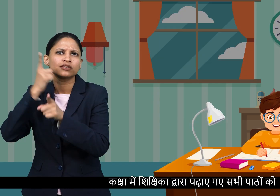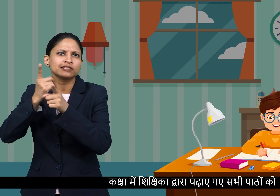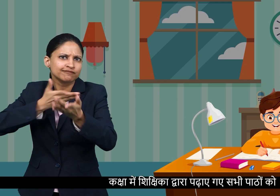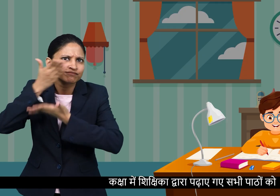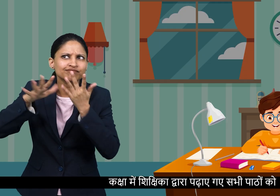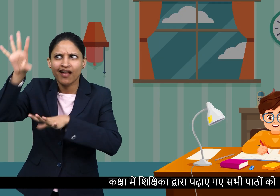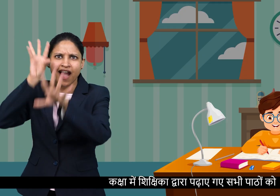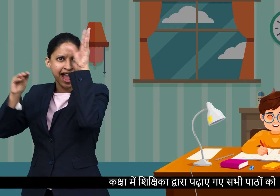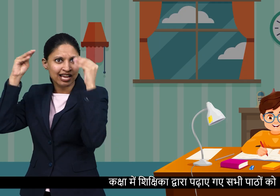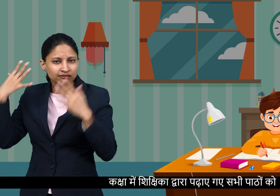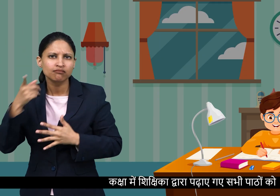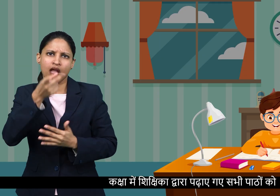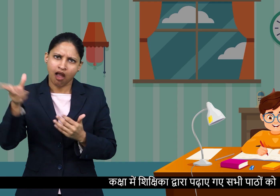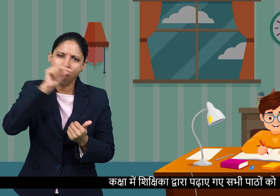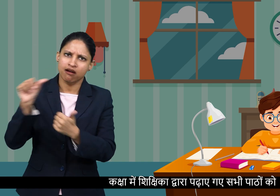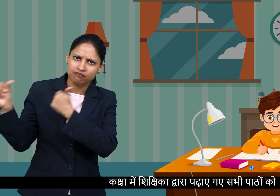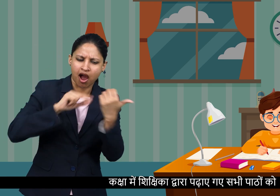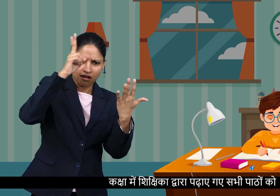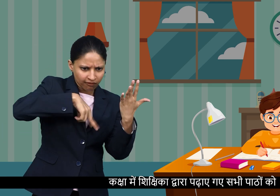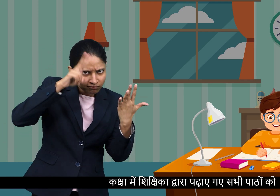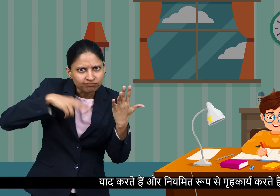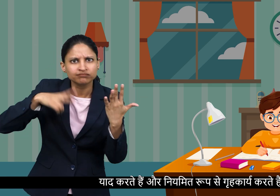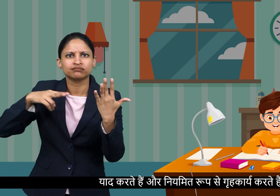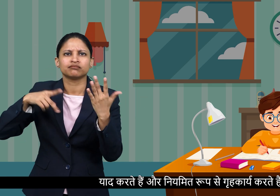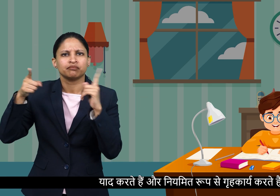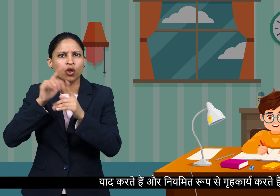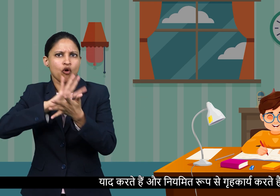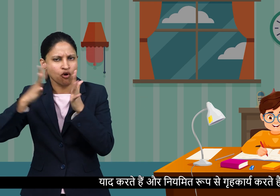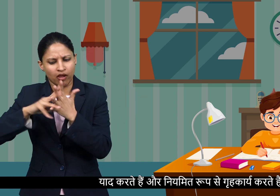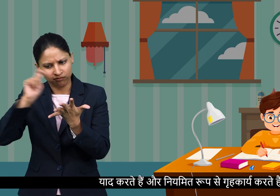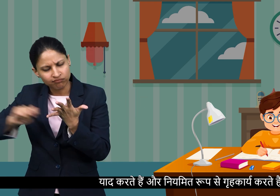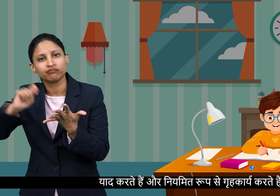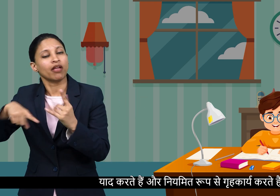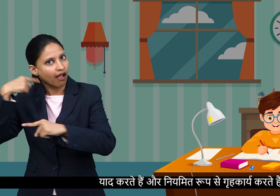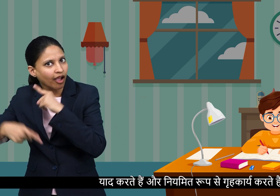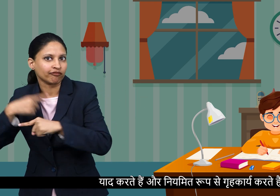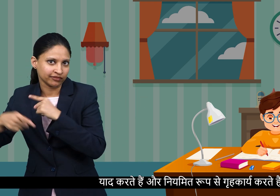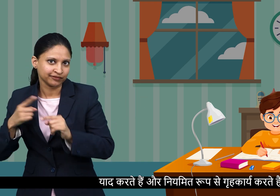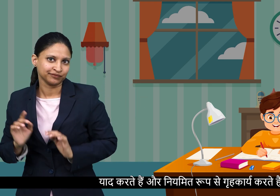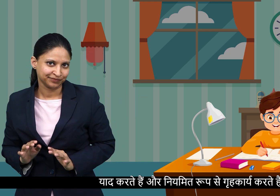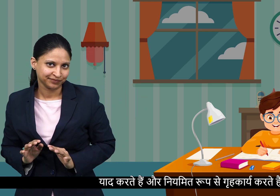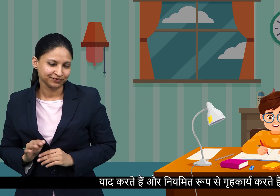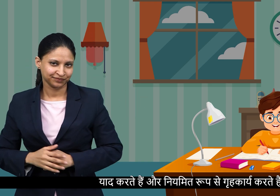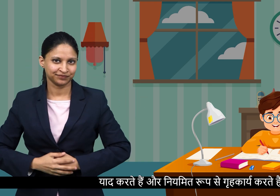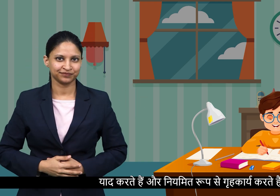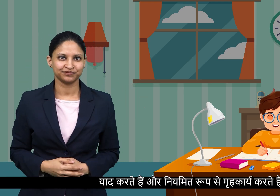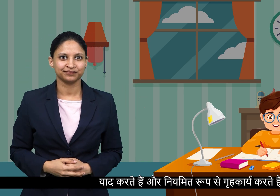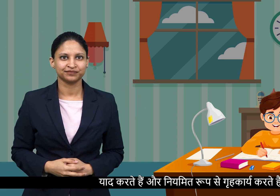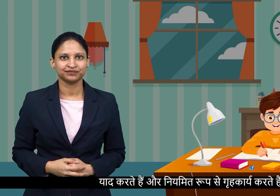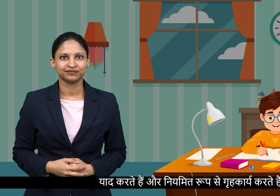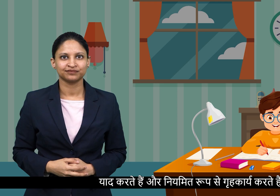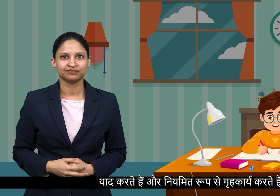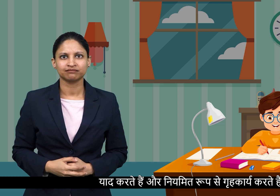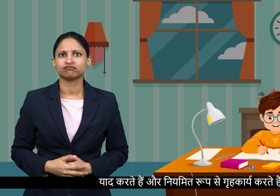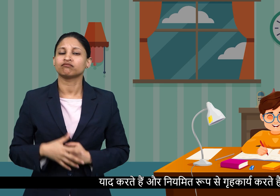कक्षा में शिक्षिका द्वारा पढ़ाए गए सभी पाठों को याद करते हैं और नियमित रूप से गृह कार्य करते हैं।